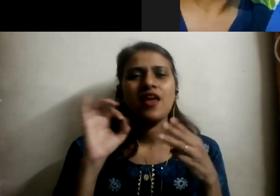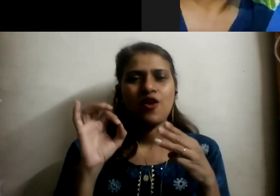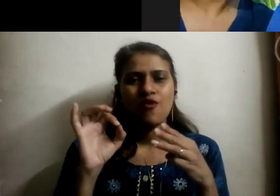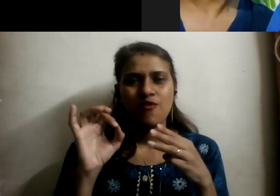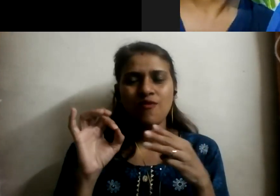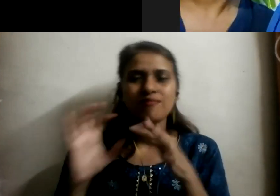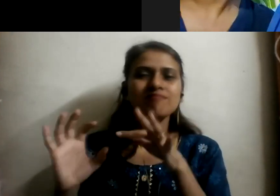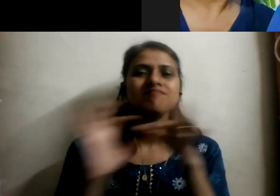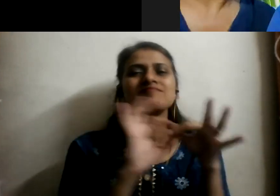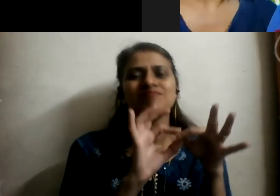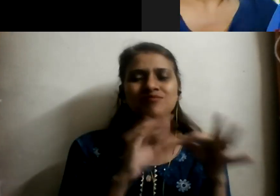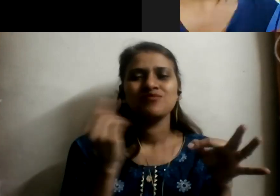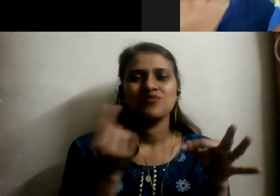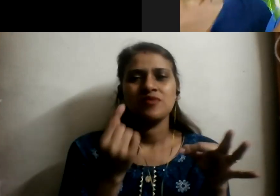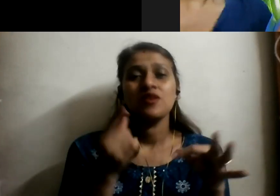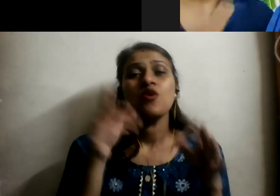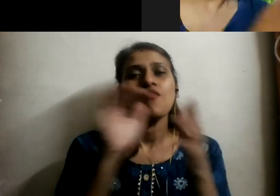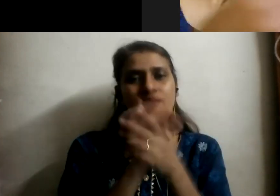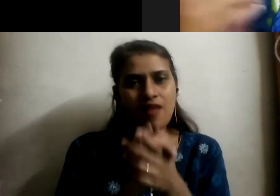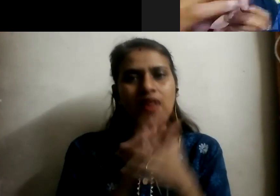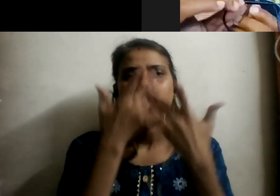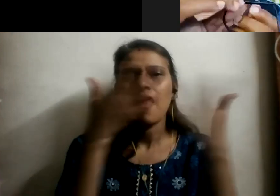भी। यस